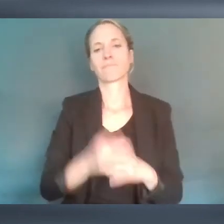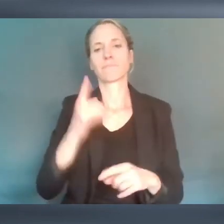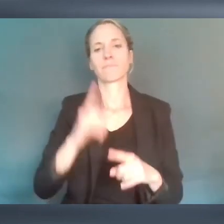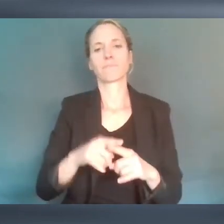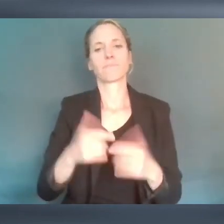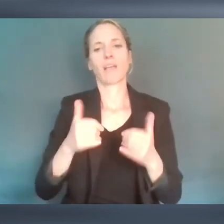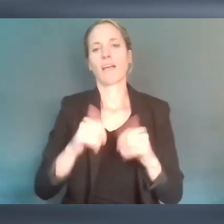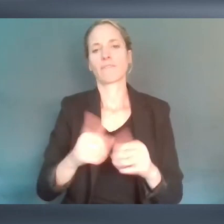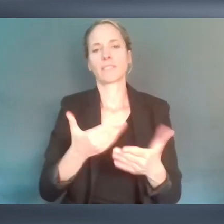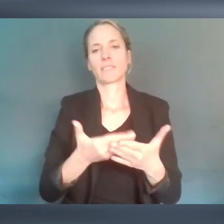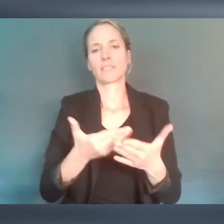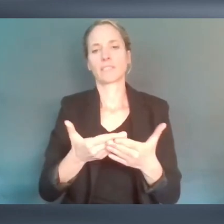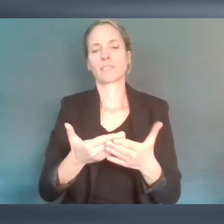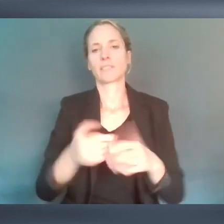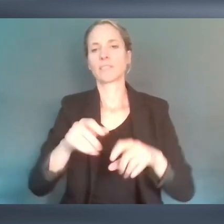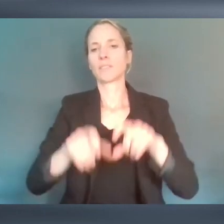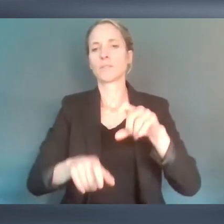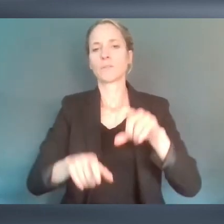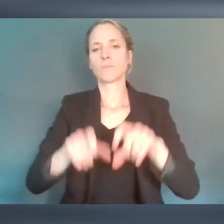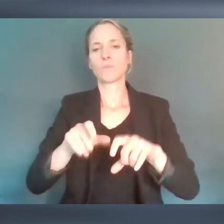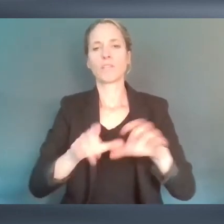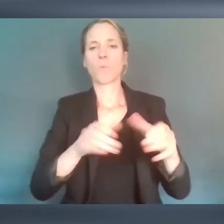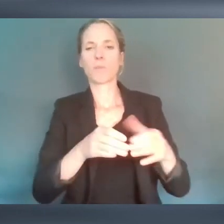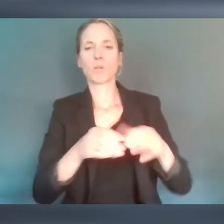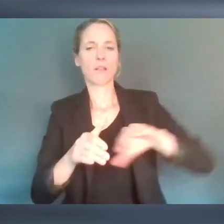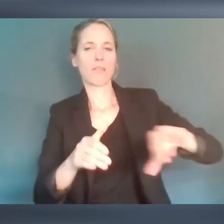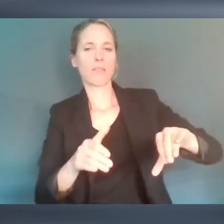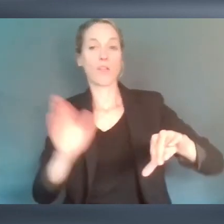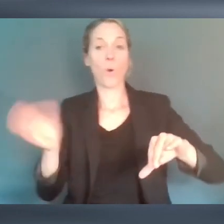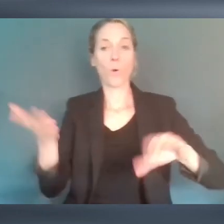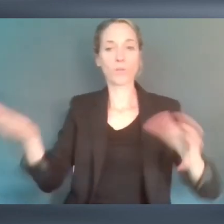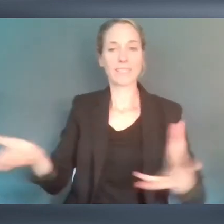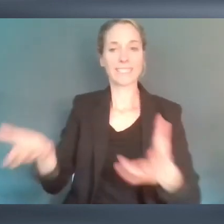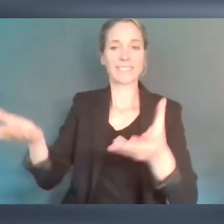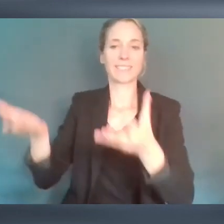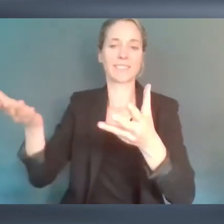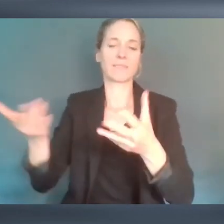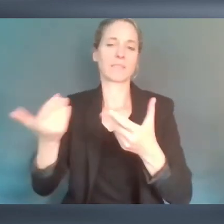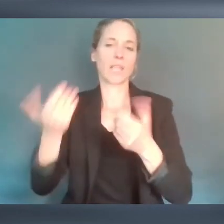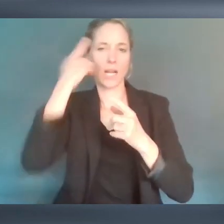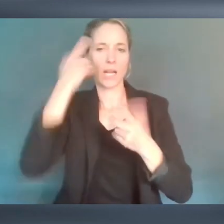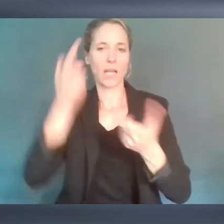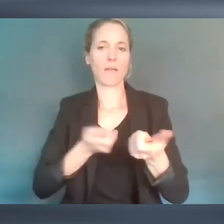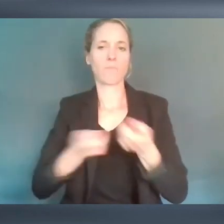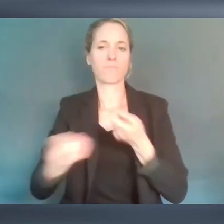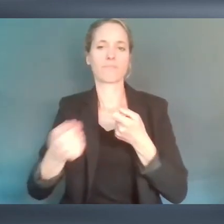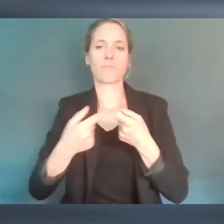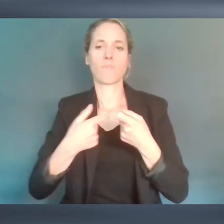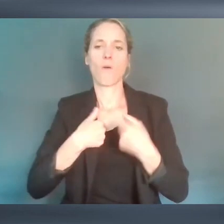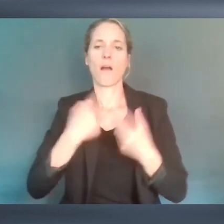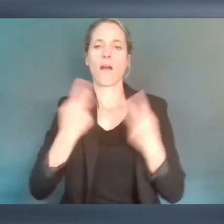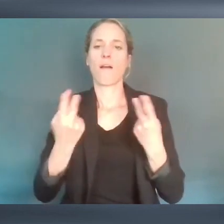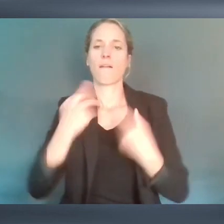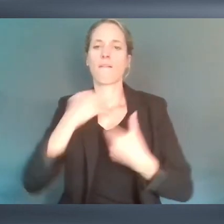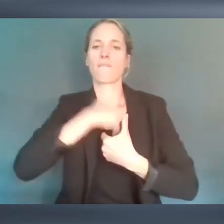populations, cela va complètement à l'encontre de mes valeurs, mais aussi du simple fait de